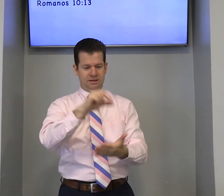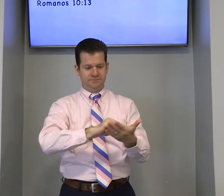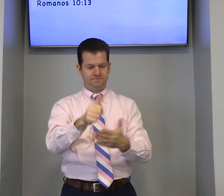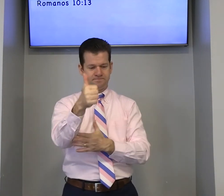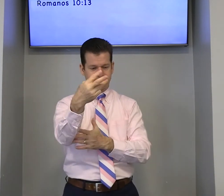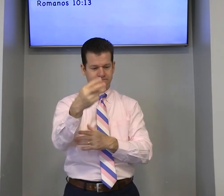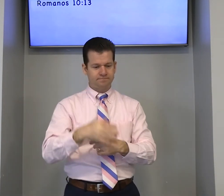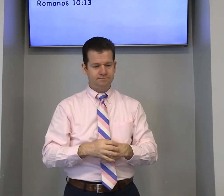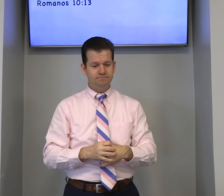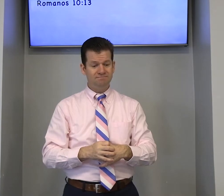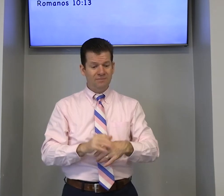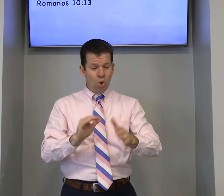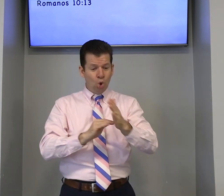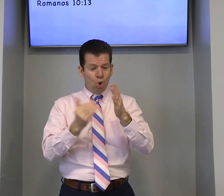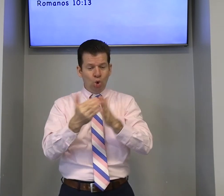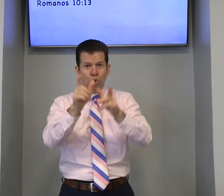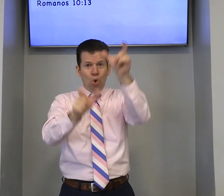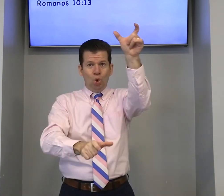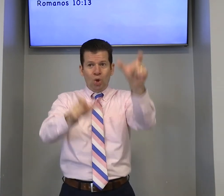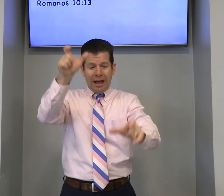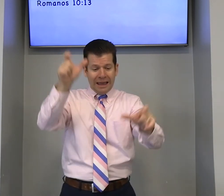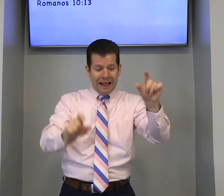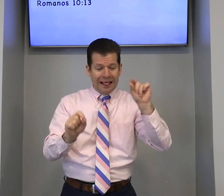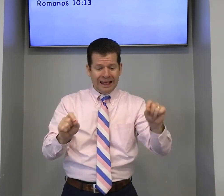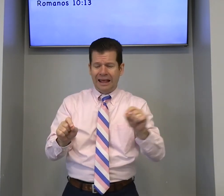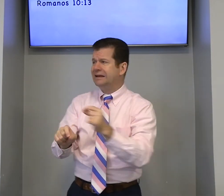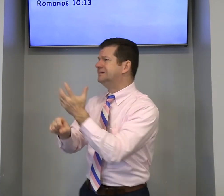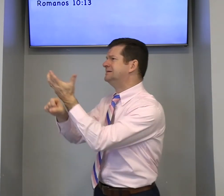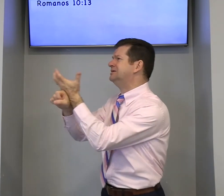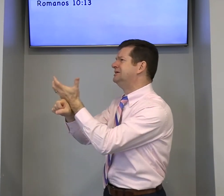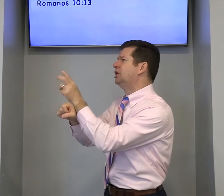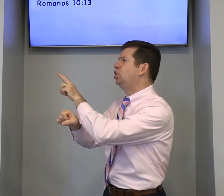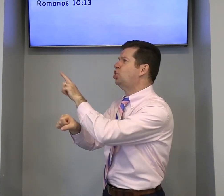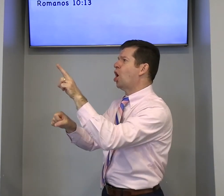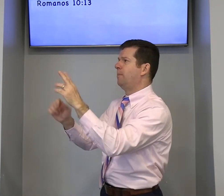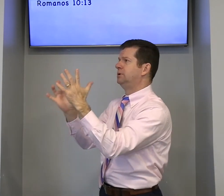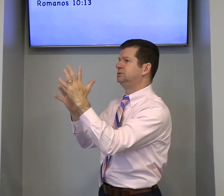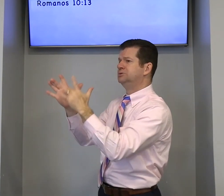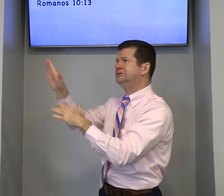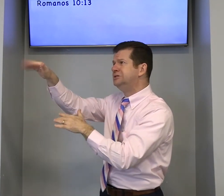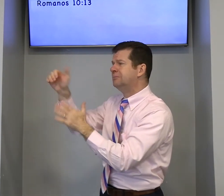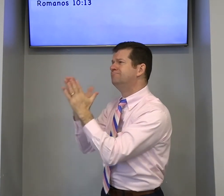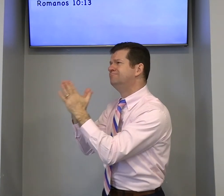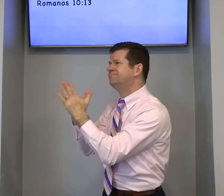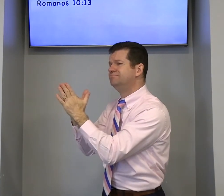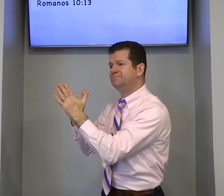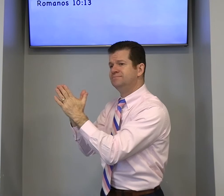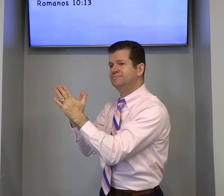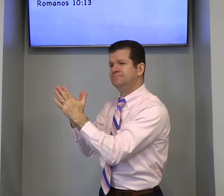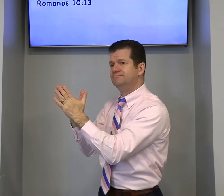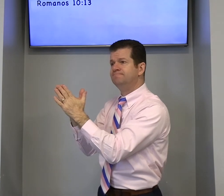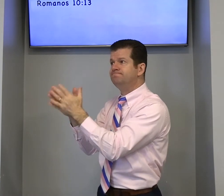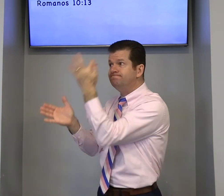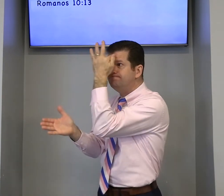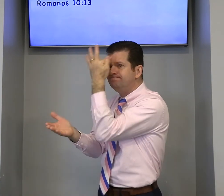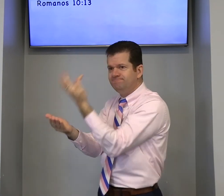Romanos capítulo 10, versículo 13. Porque todo aquele que invocar o nome do Senhor